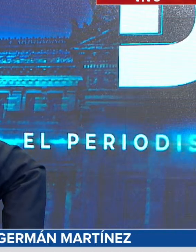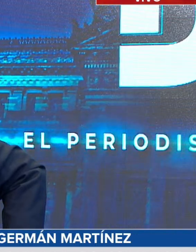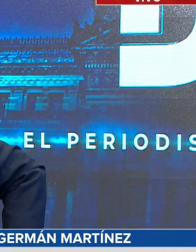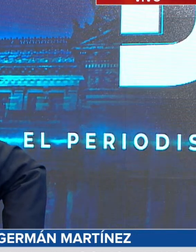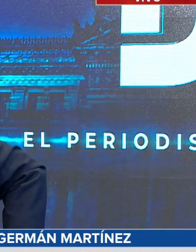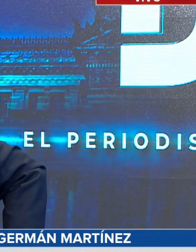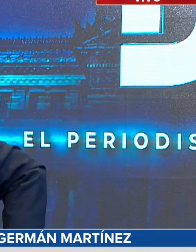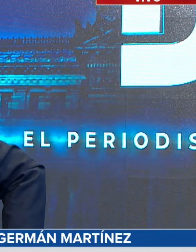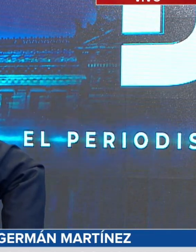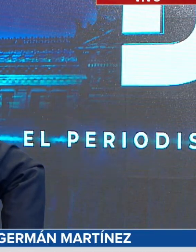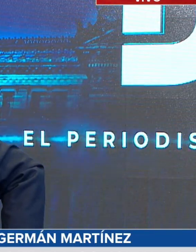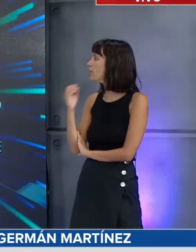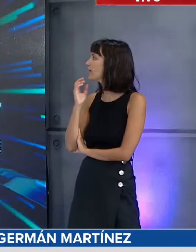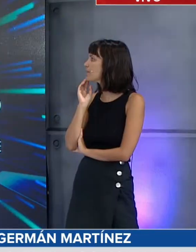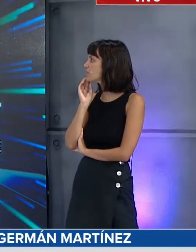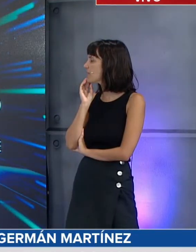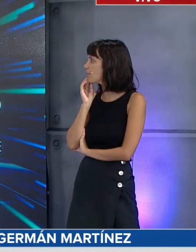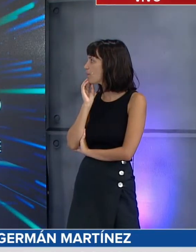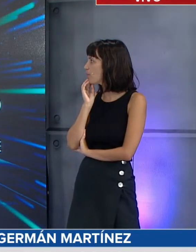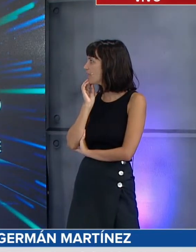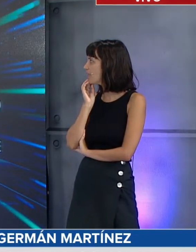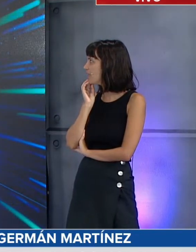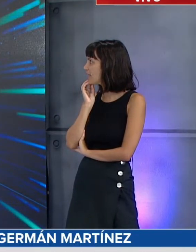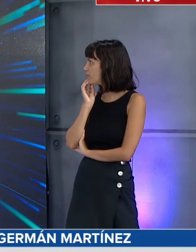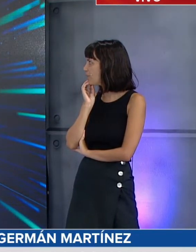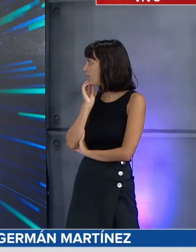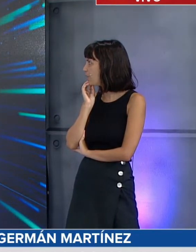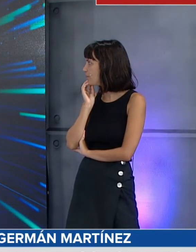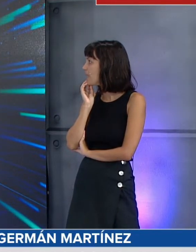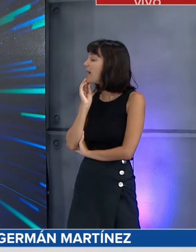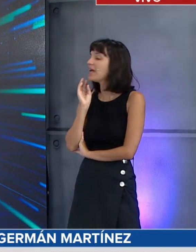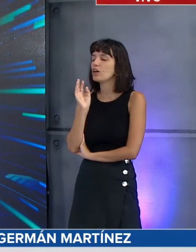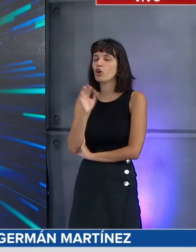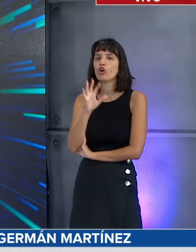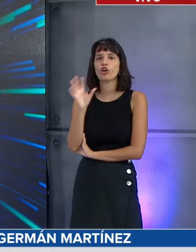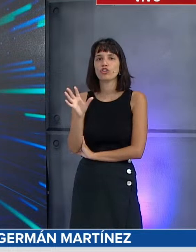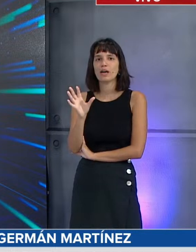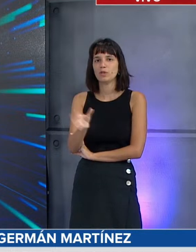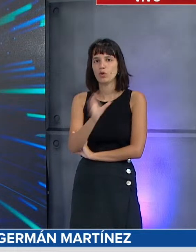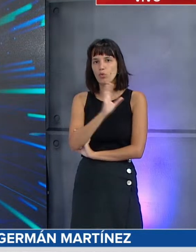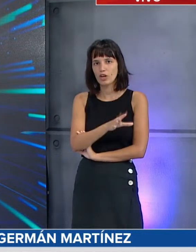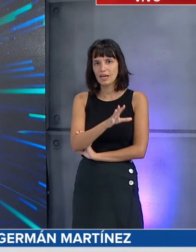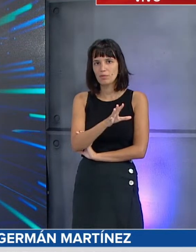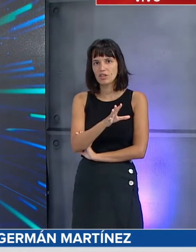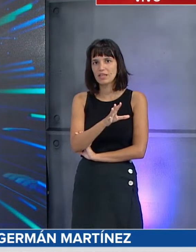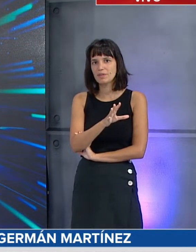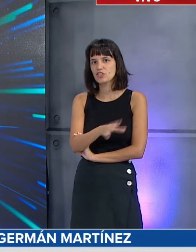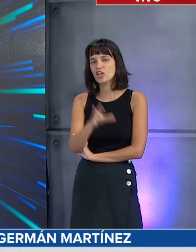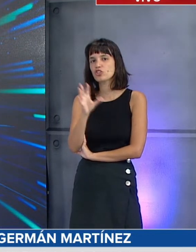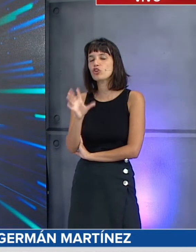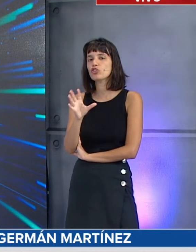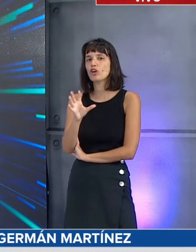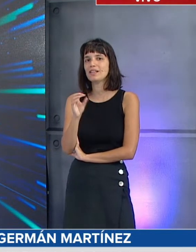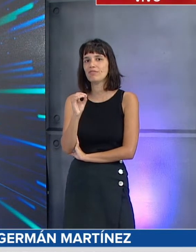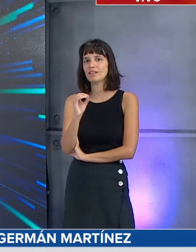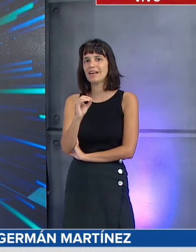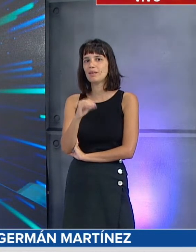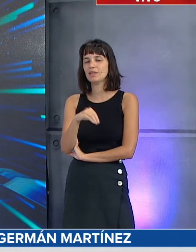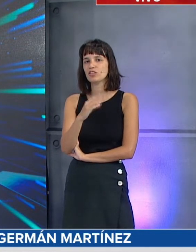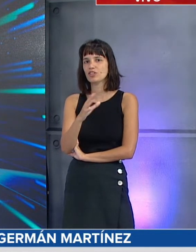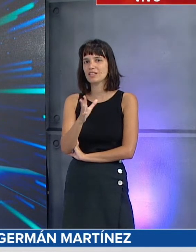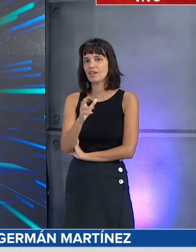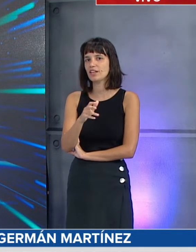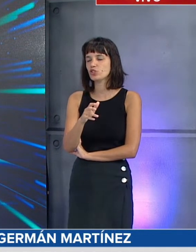sí, efectivamente. Exactamente. Sí. Bueno, ¿qué más propone la reforma laboral? O el otro capítulo, uno del capítulo de indemnizaciones, otro es